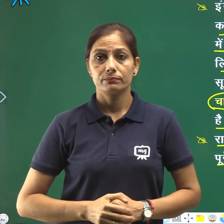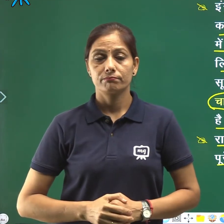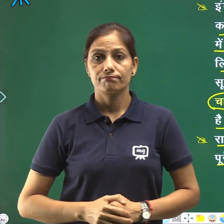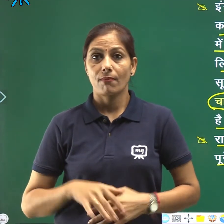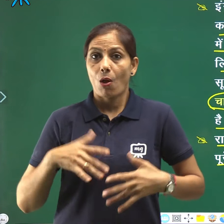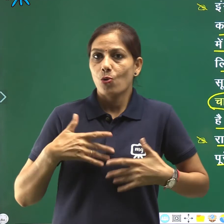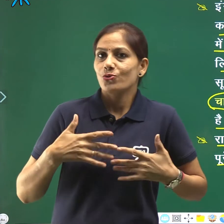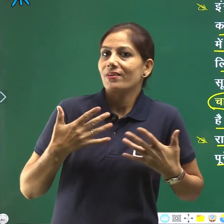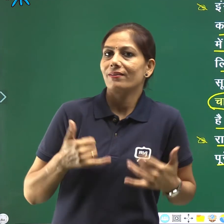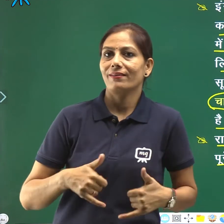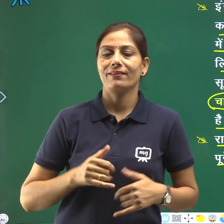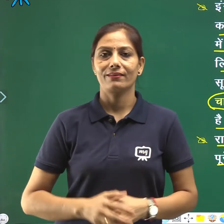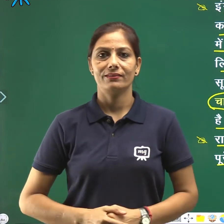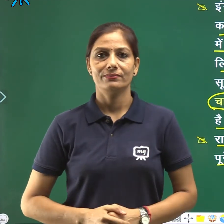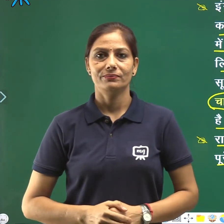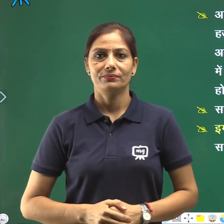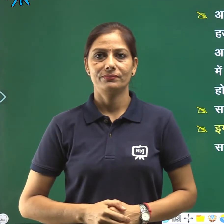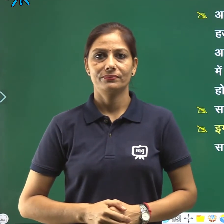सनसनी थी, उत्सुकता थी।